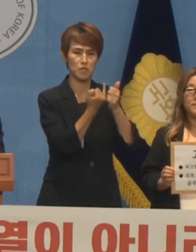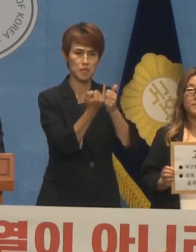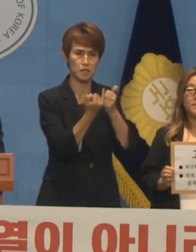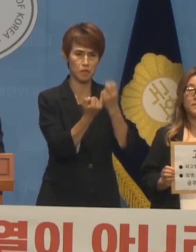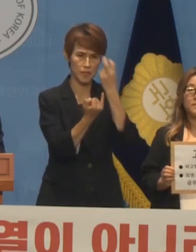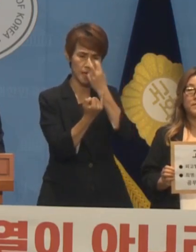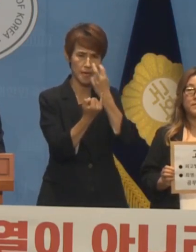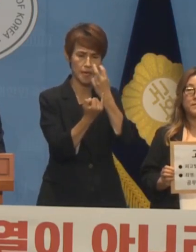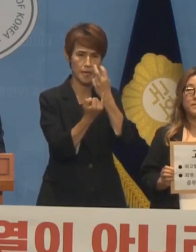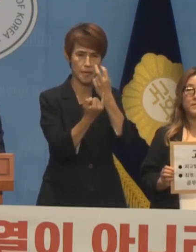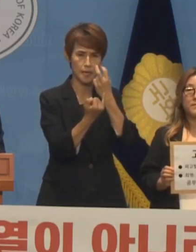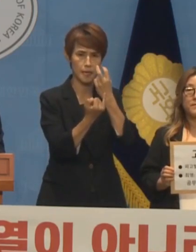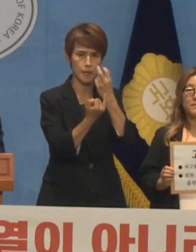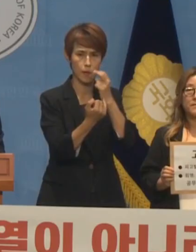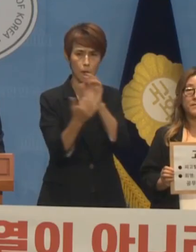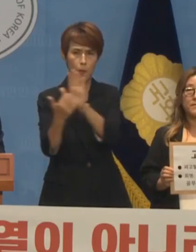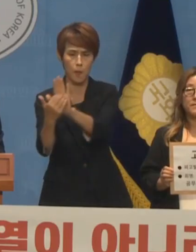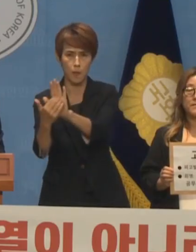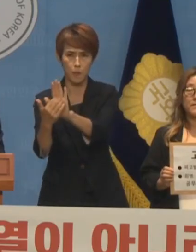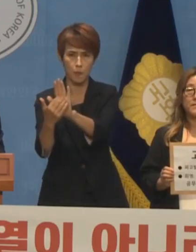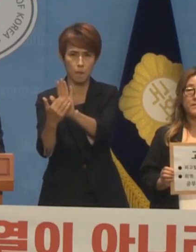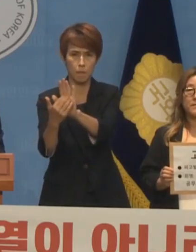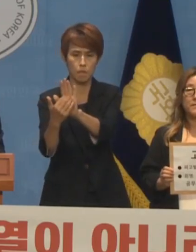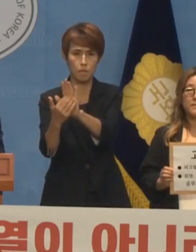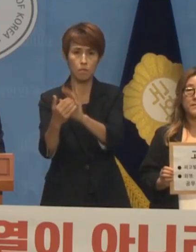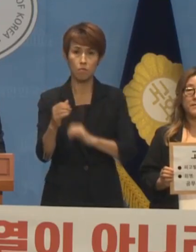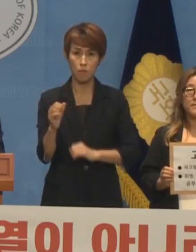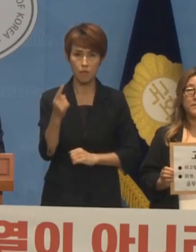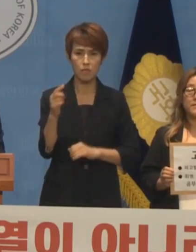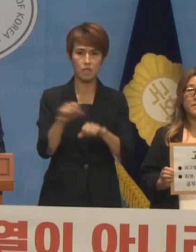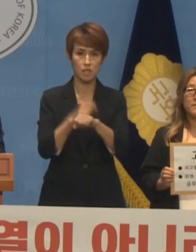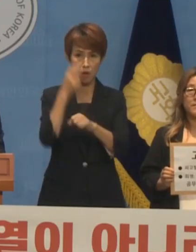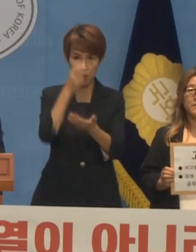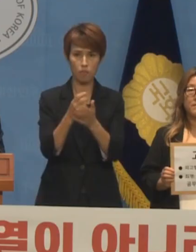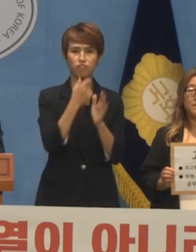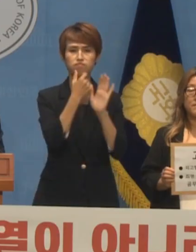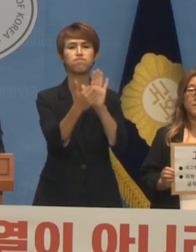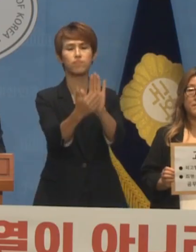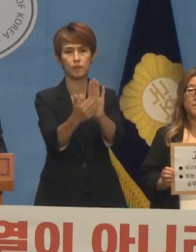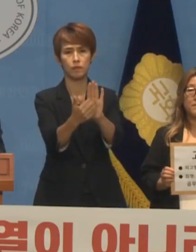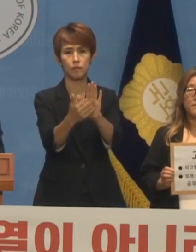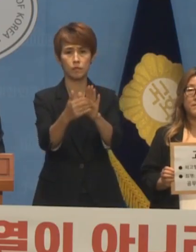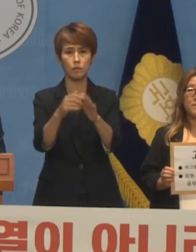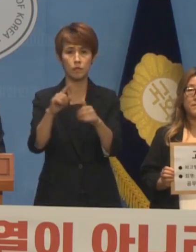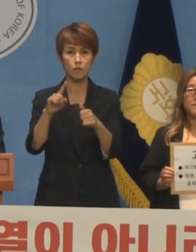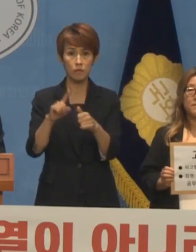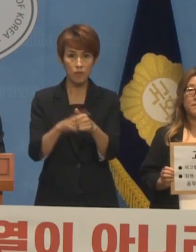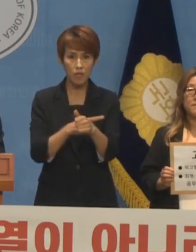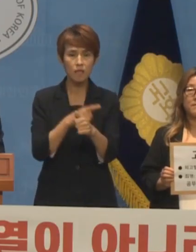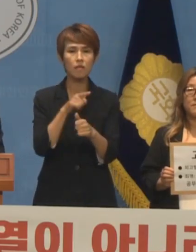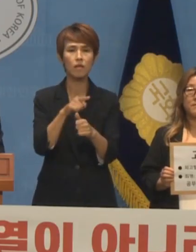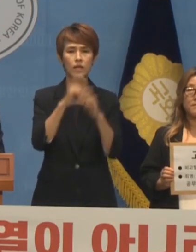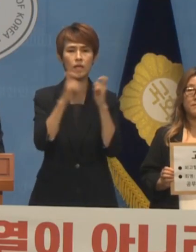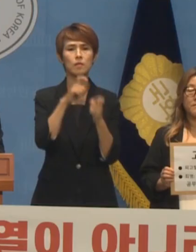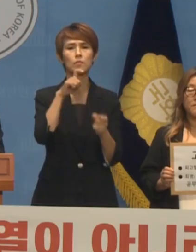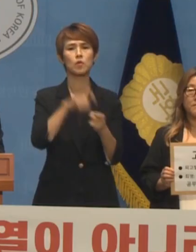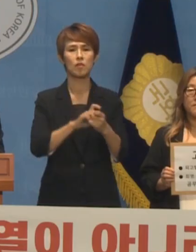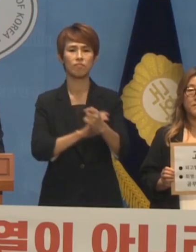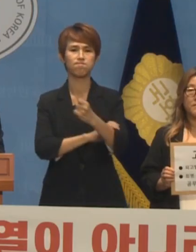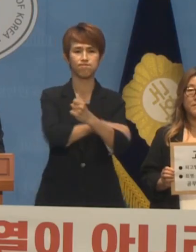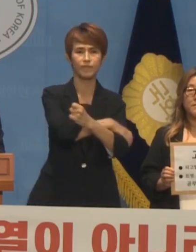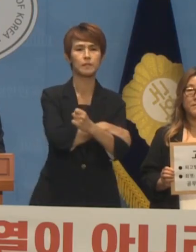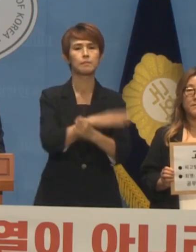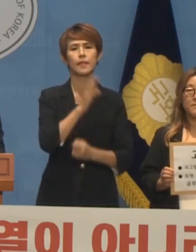저지시킬 목적으로 거부를 했기 때문에 이것은 명백한 사적 목적의